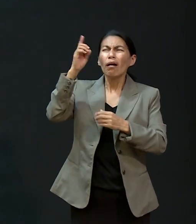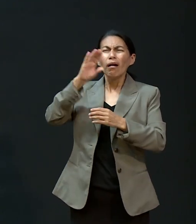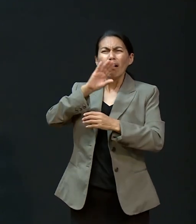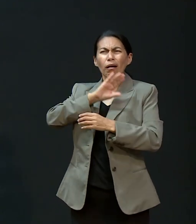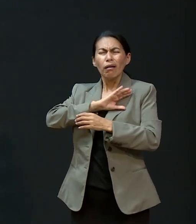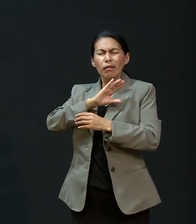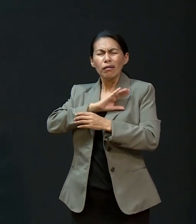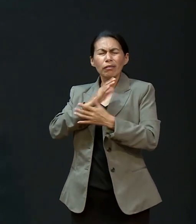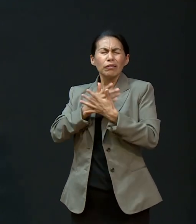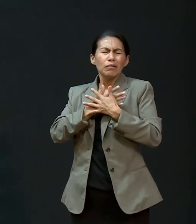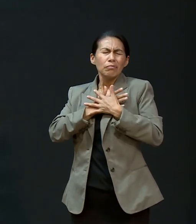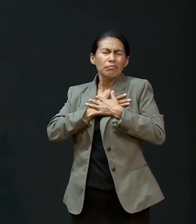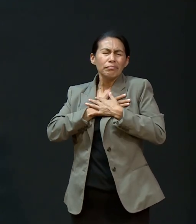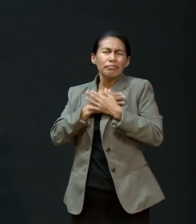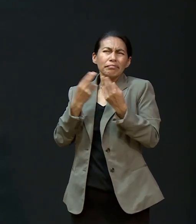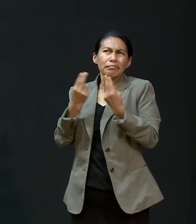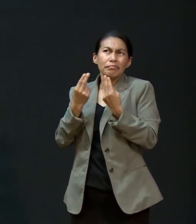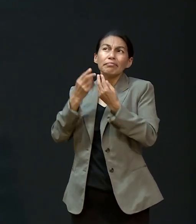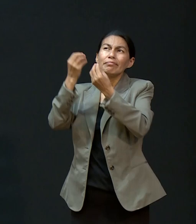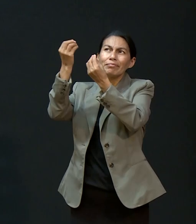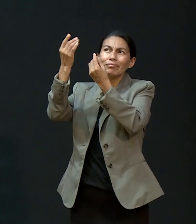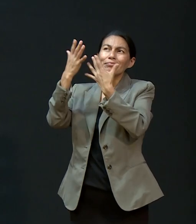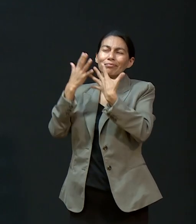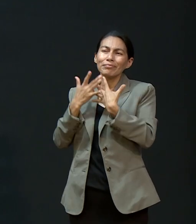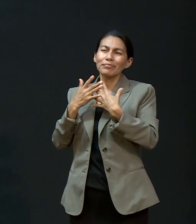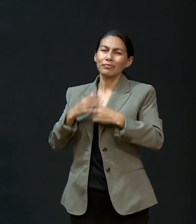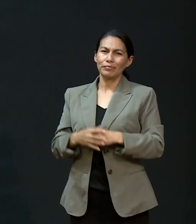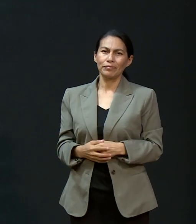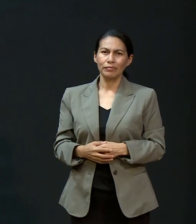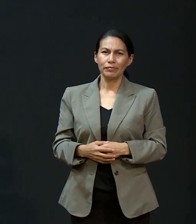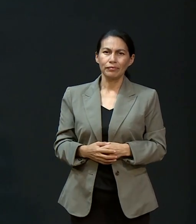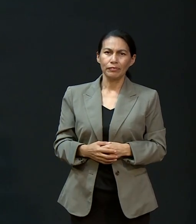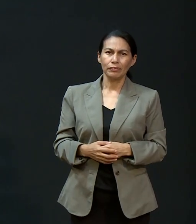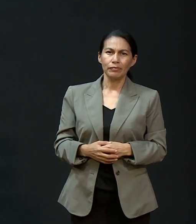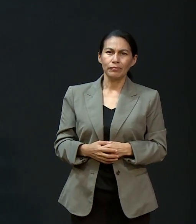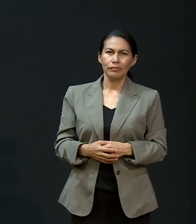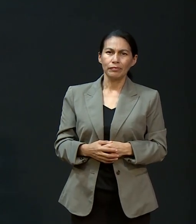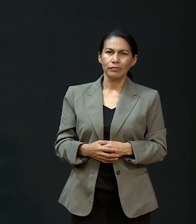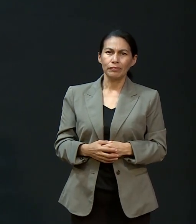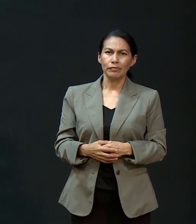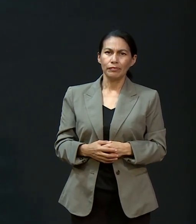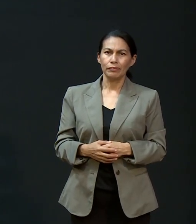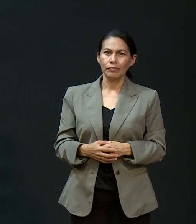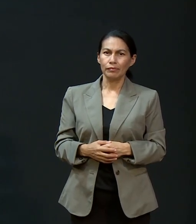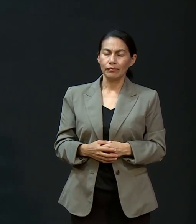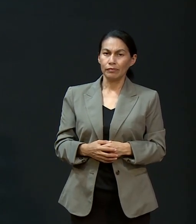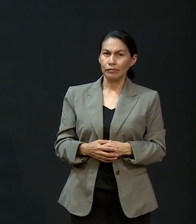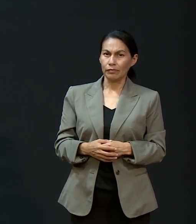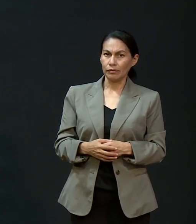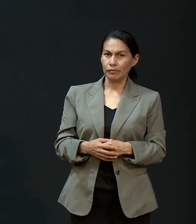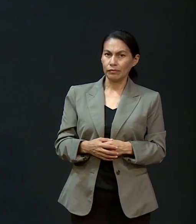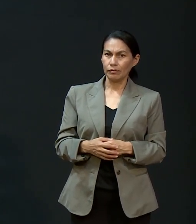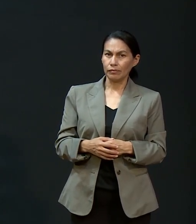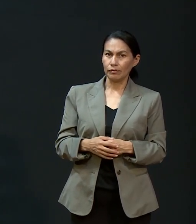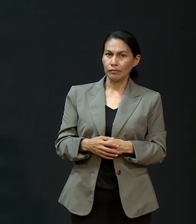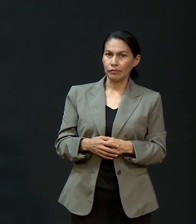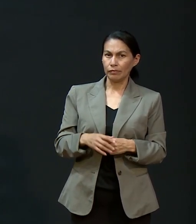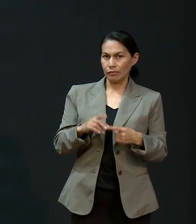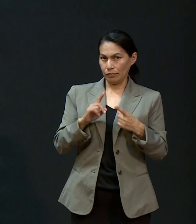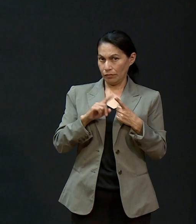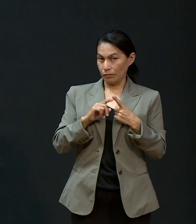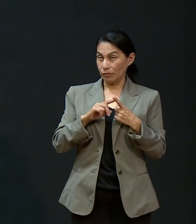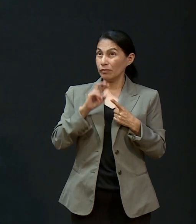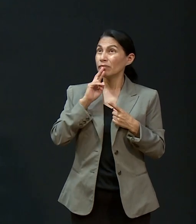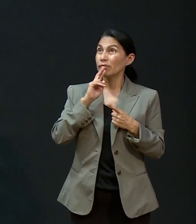ese cariño que necesitamos. Entonces, con el tiempo, la tercera